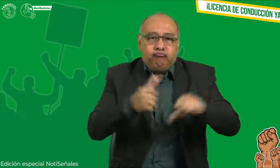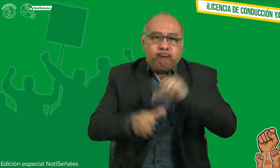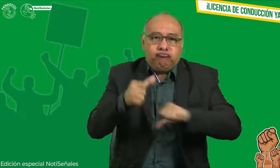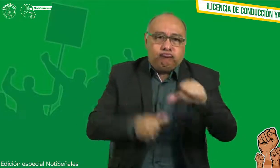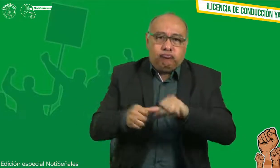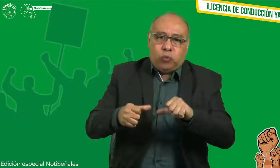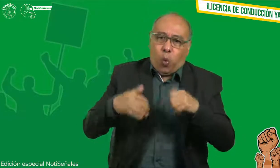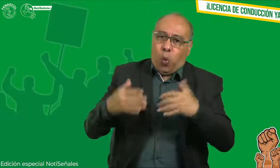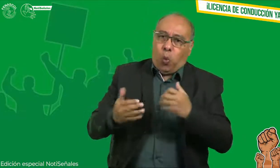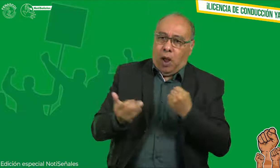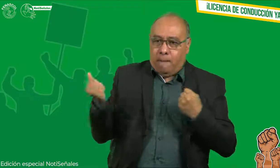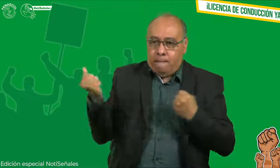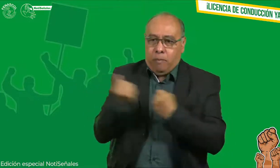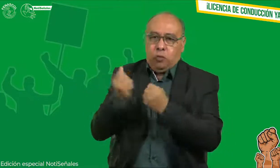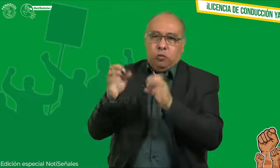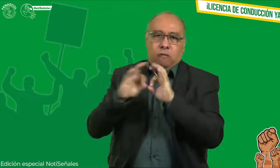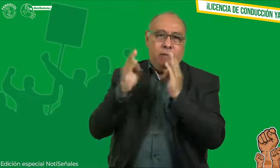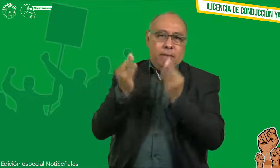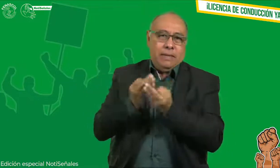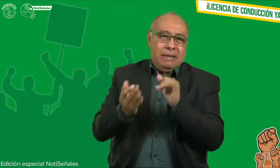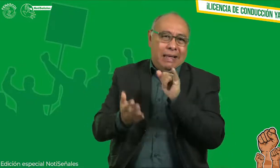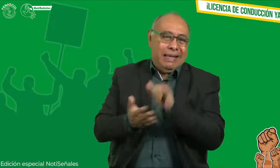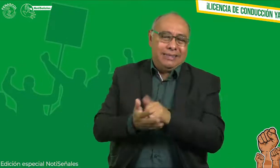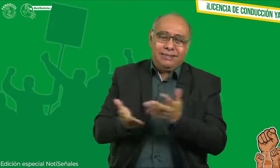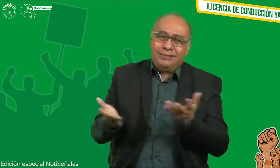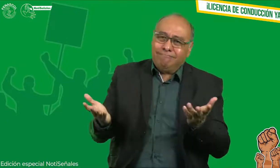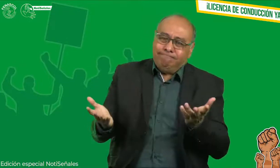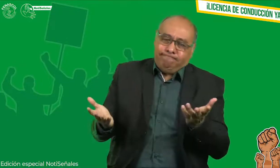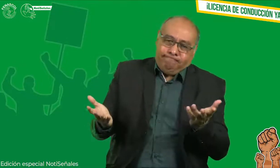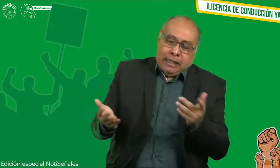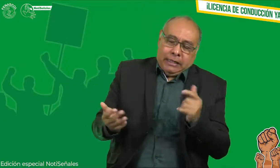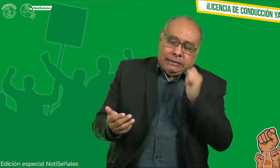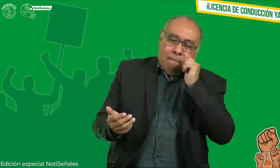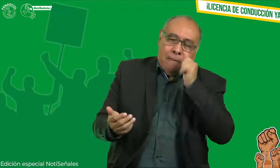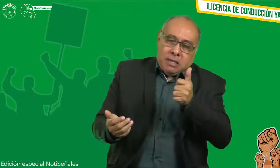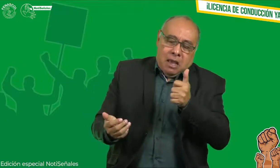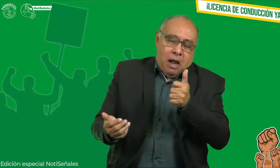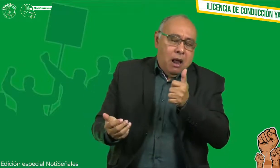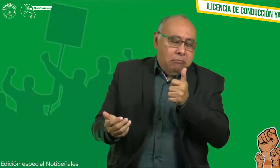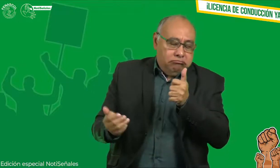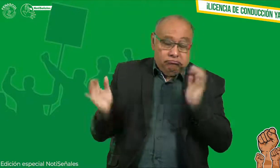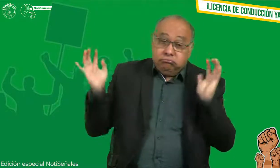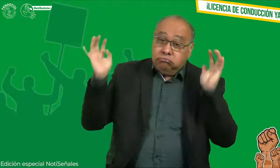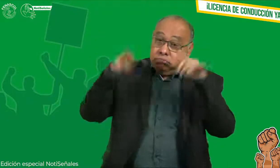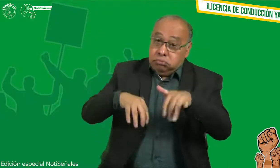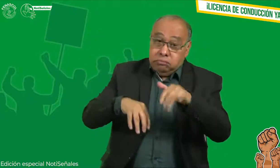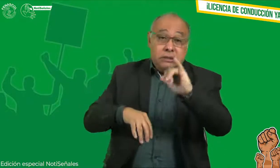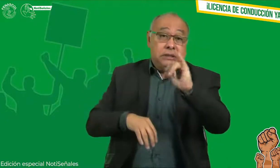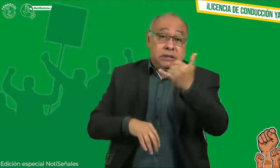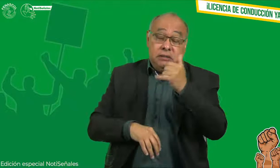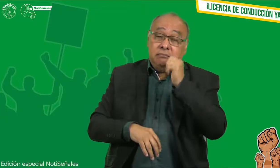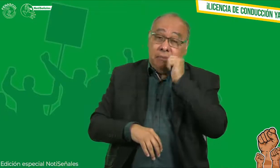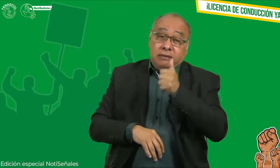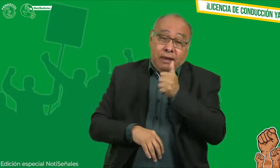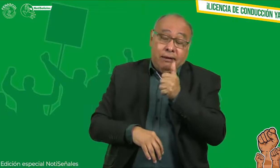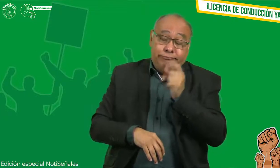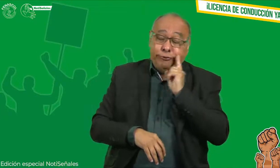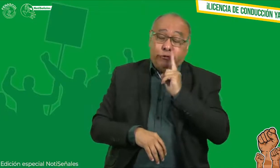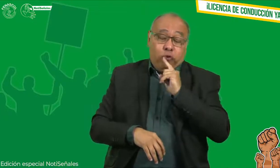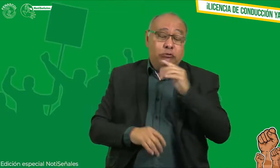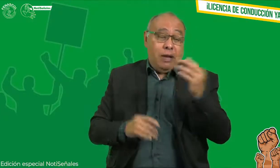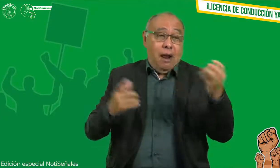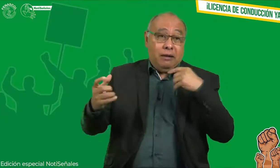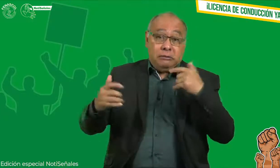trabajan como domiciliarios en sus motocicletas y requieren de este ingreso para poder sostener a sus